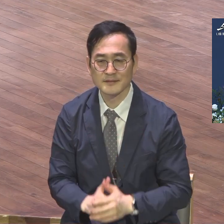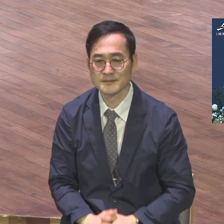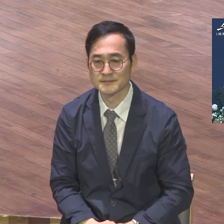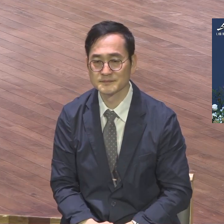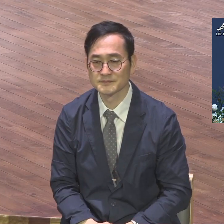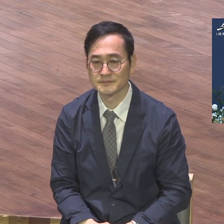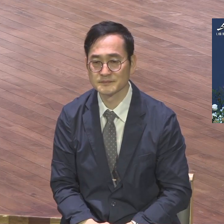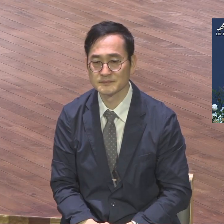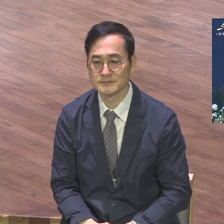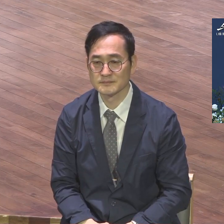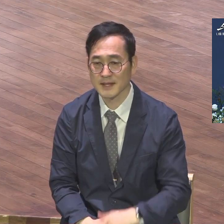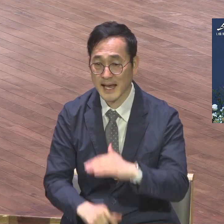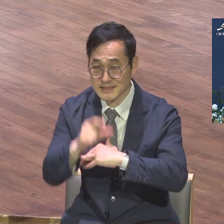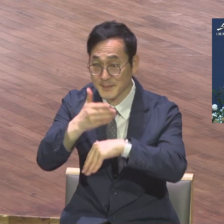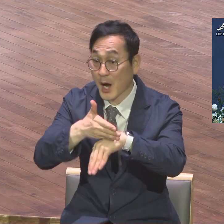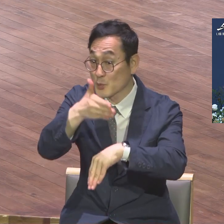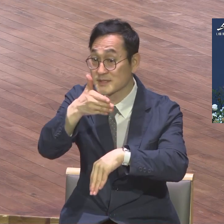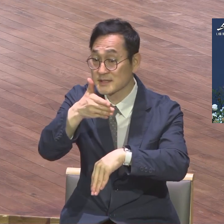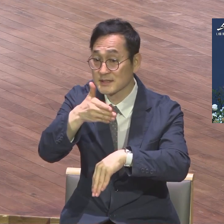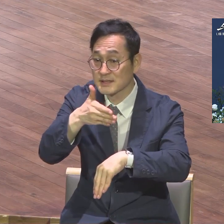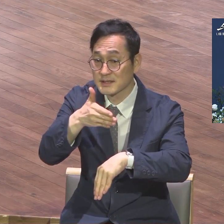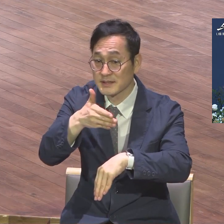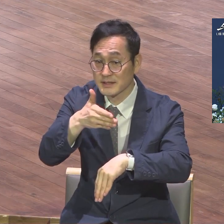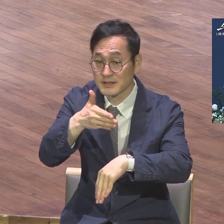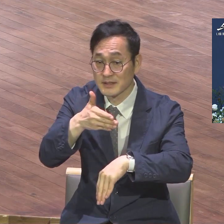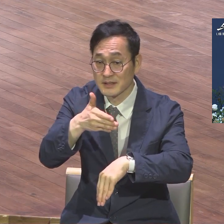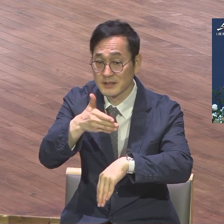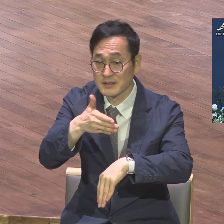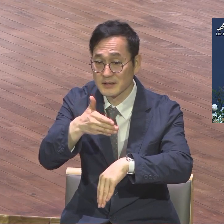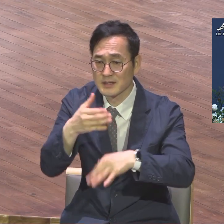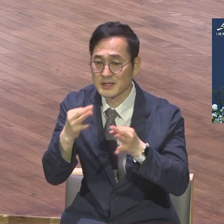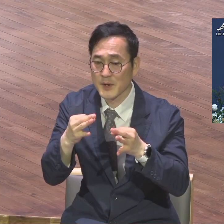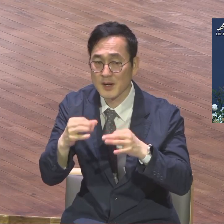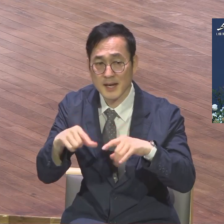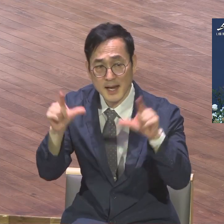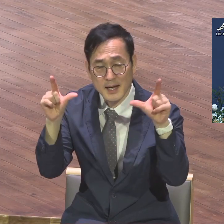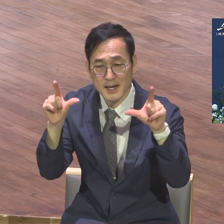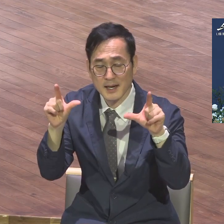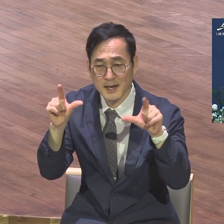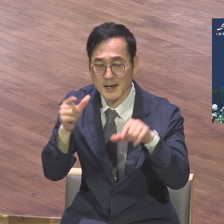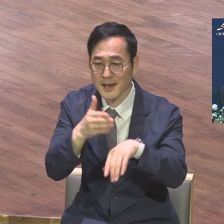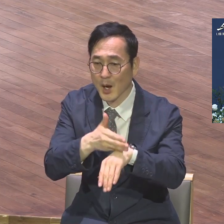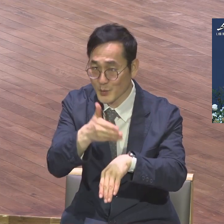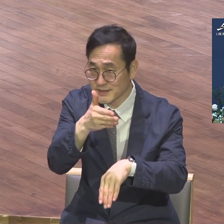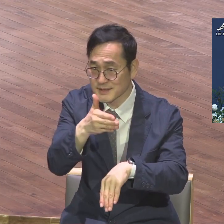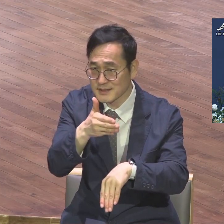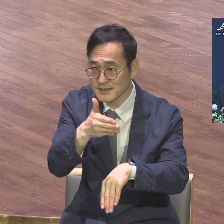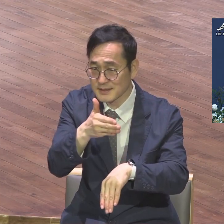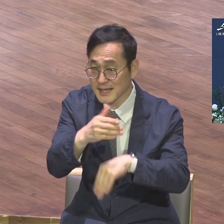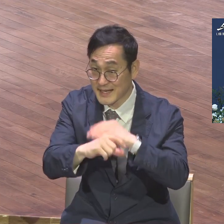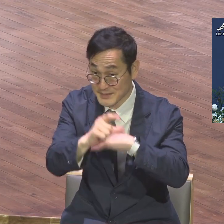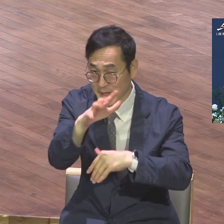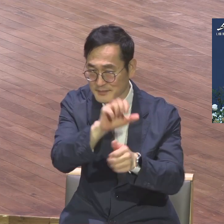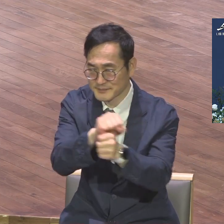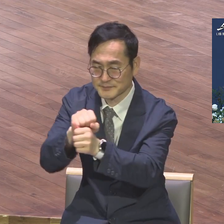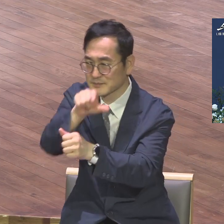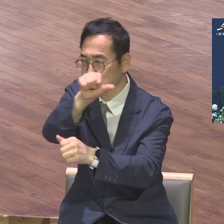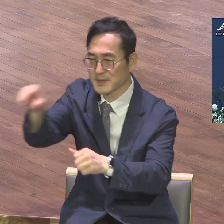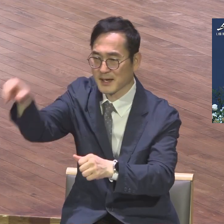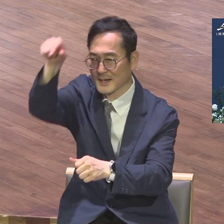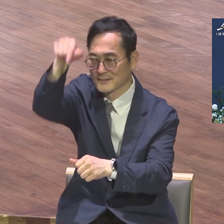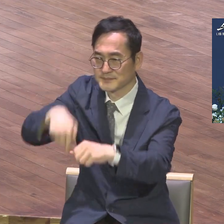결국 오전 9시에 예수님이 금요일 오전 9시에 그렇게 십자가